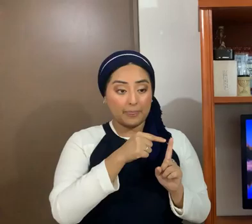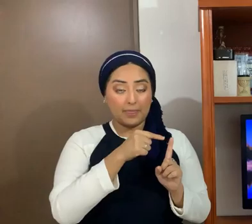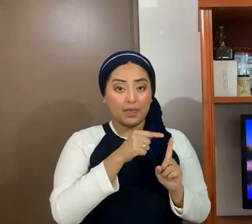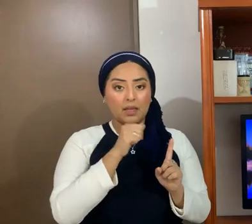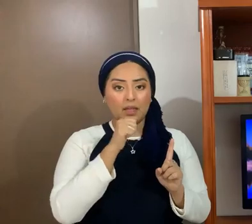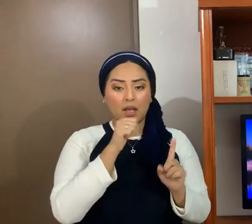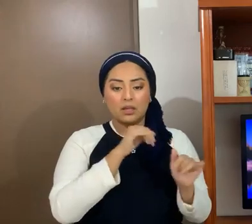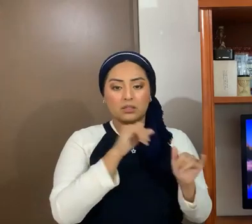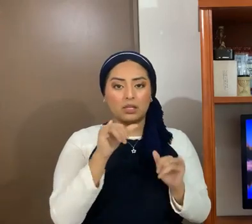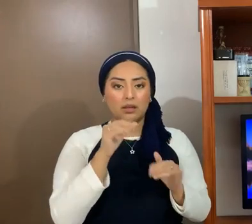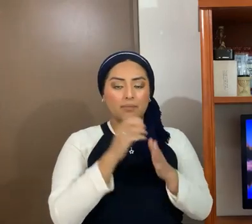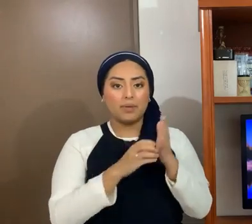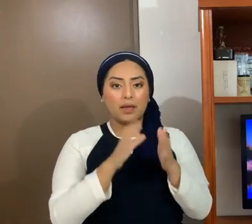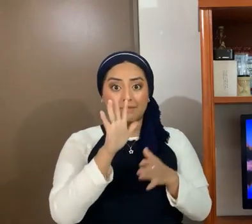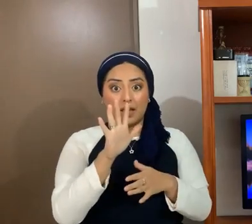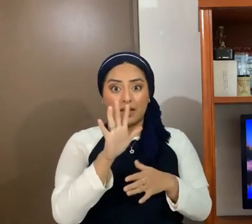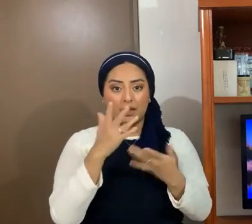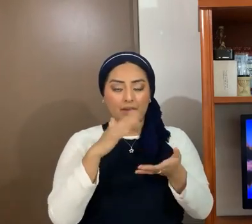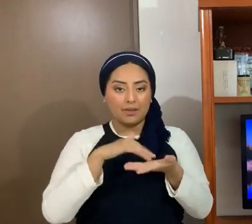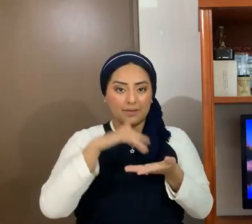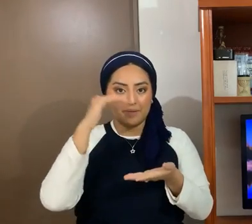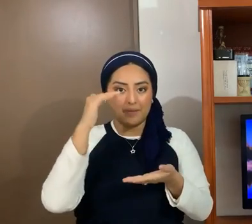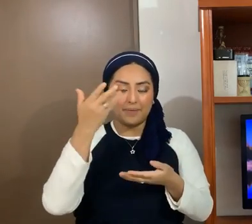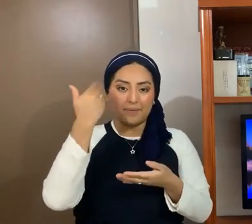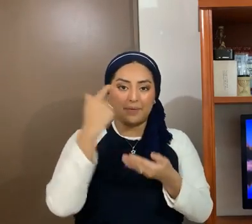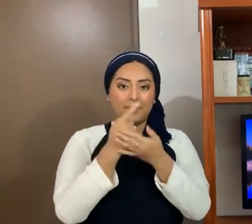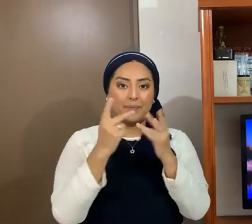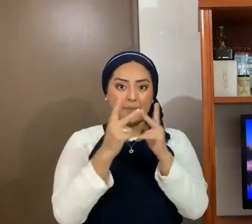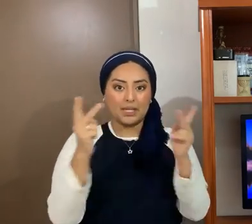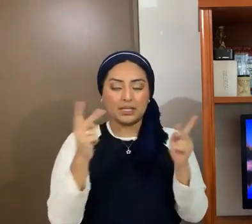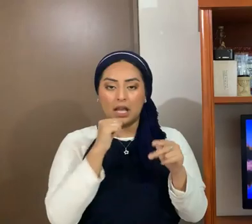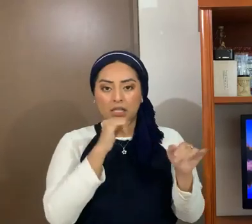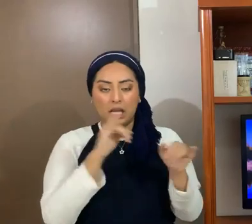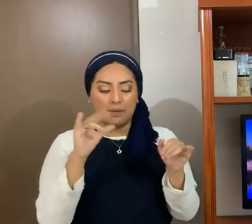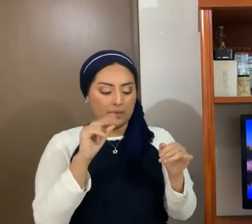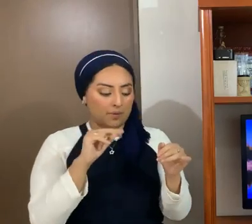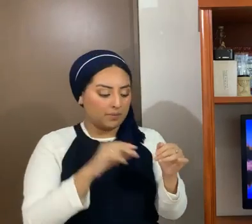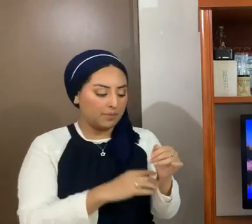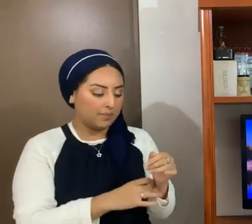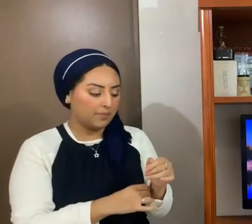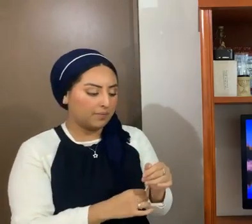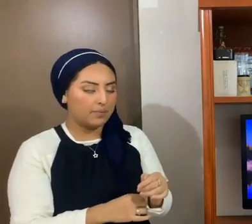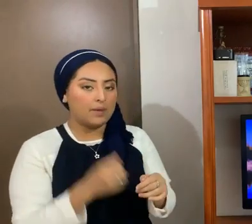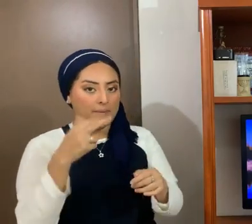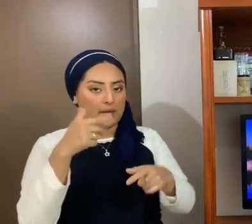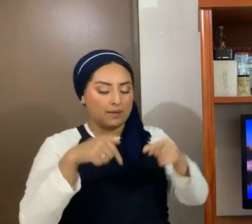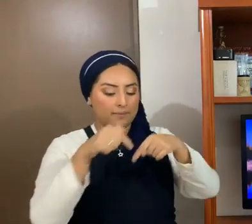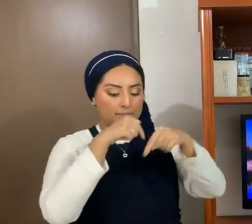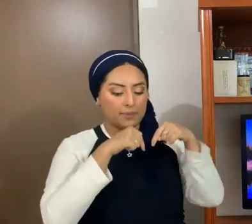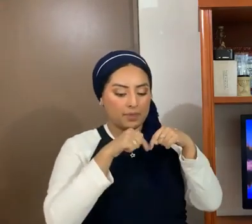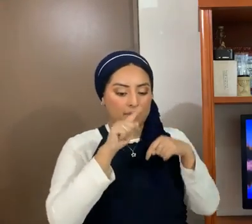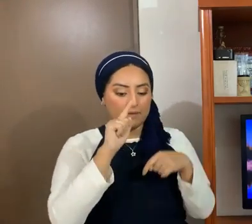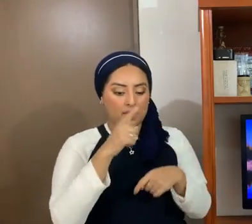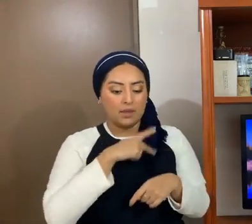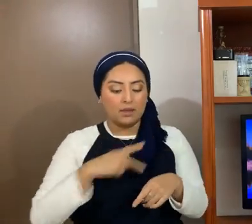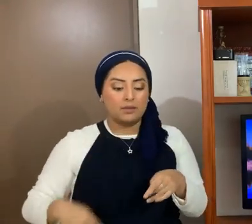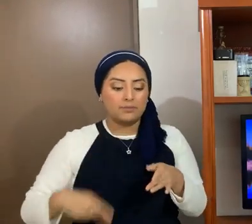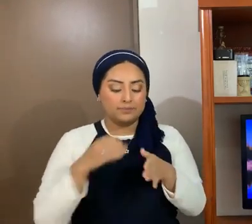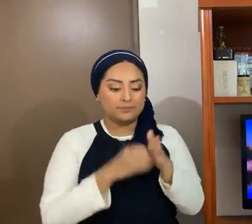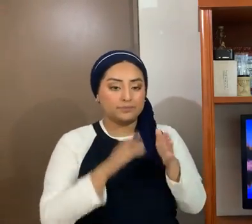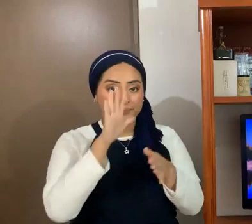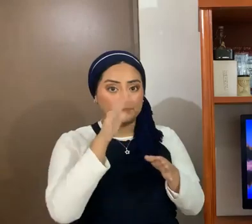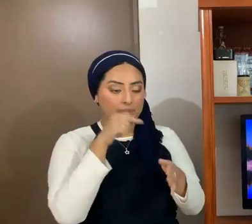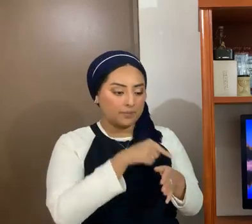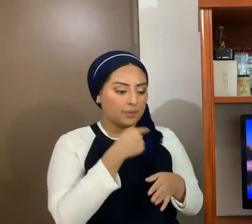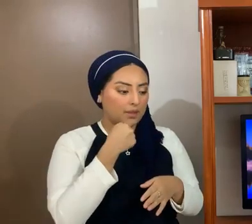es el mismo del capítulo 5 que ya estudiamos en otra parashá y en otra Haftará. Si gustan, vamos a regresar aquí a Primera de Reyes 5.